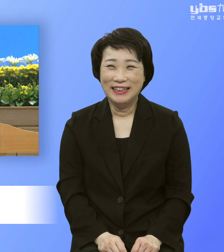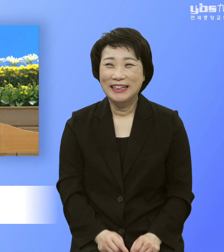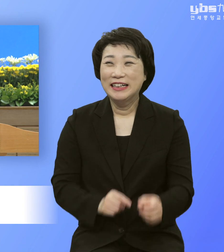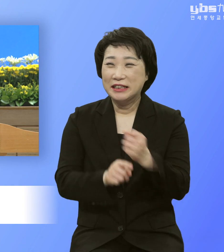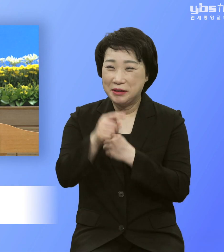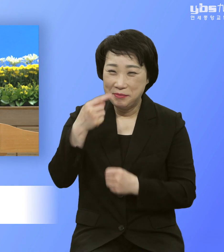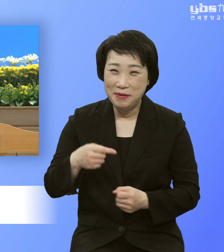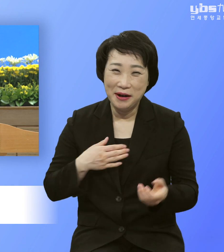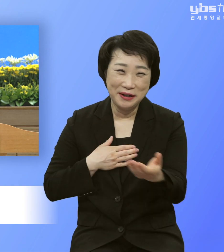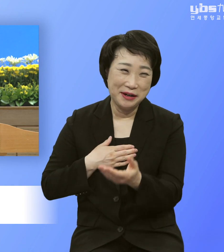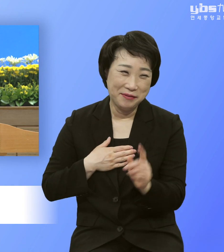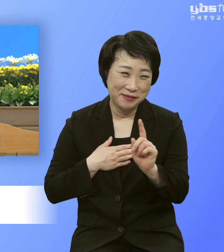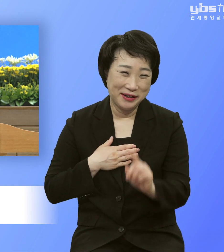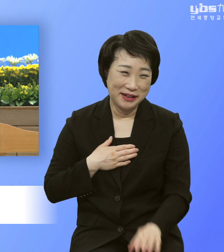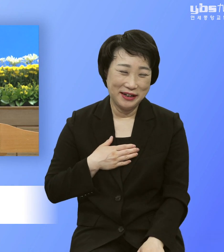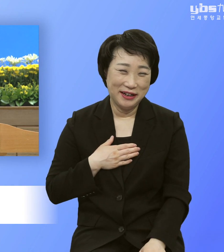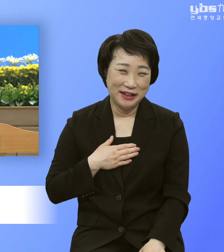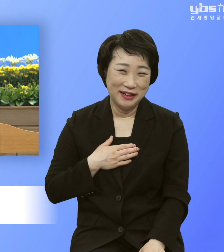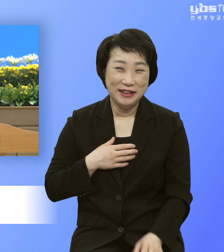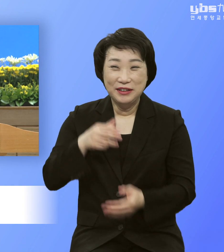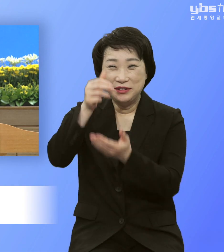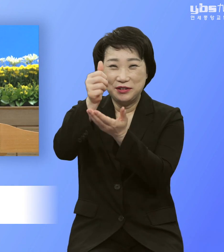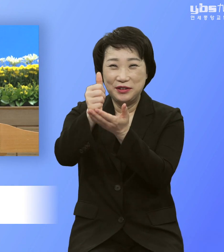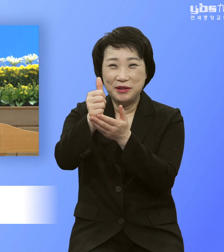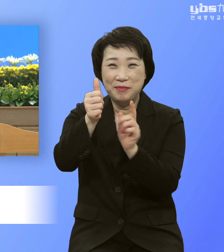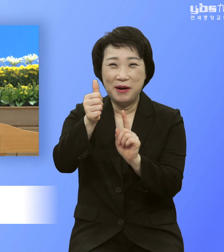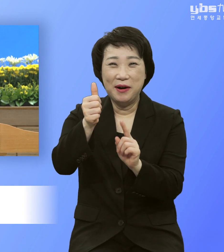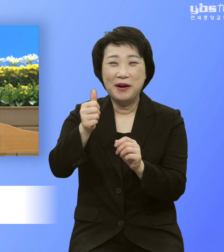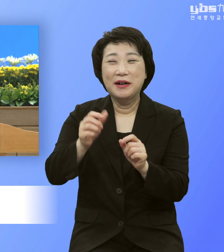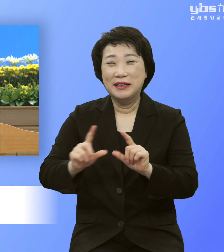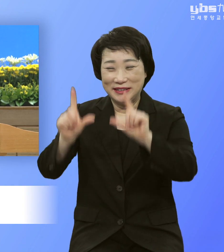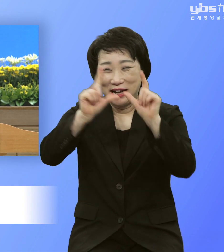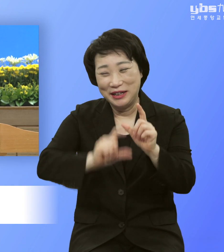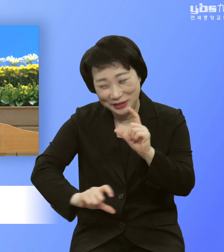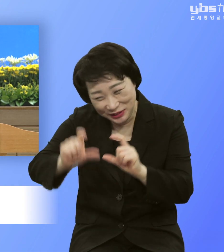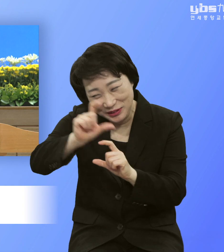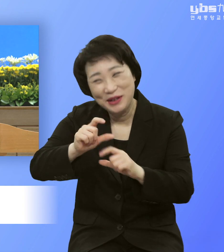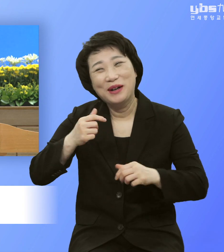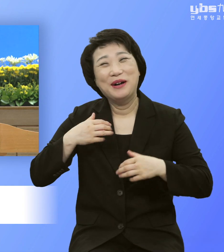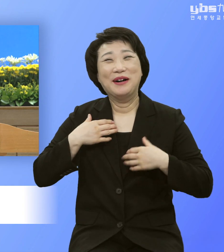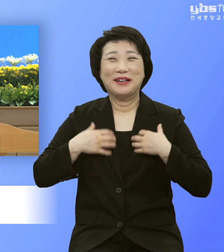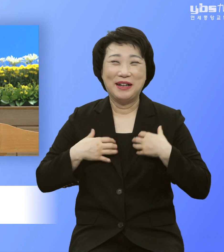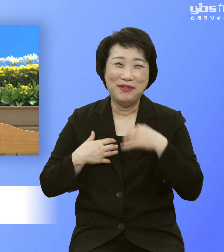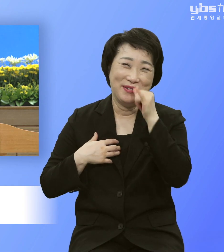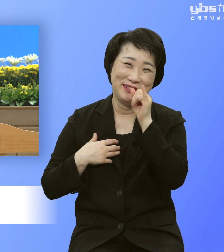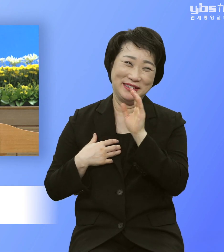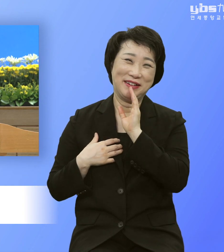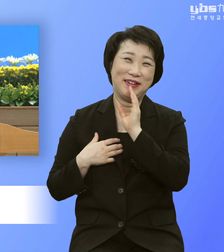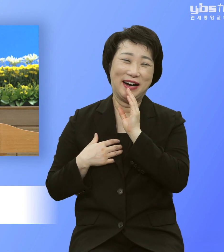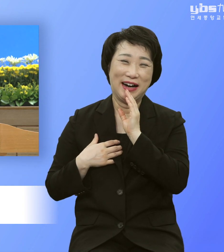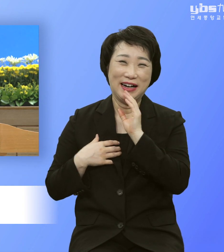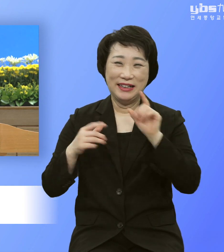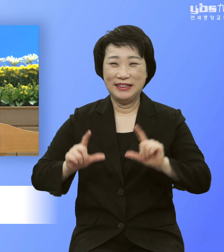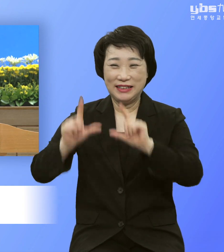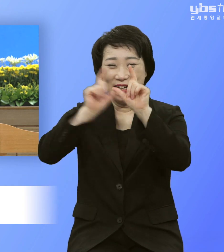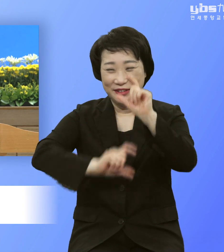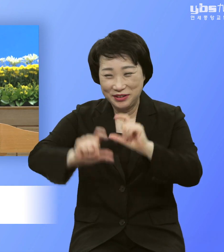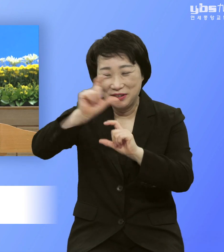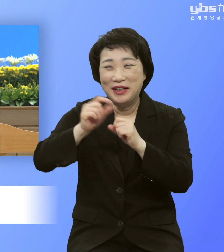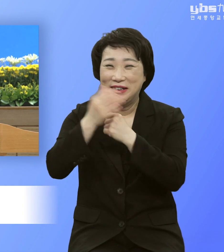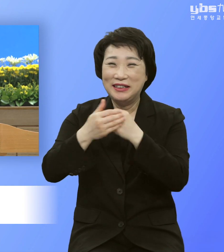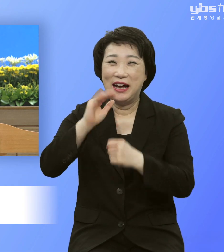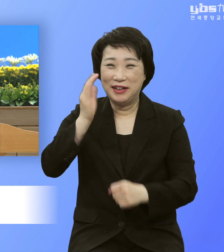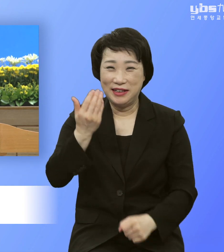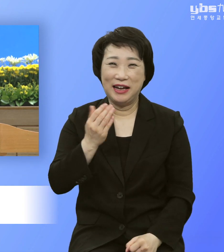이게 무슨 소리냐 말이요. 근데 주님은 살면 살수록 기쁨이 있고, 살면 살수록